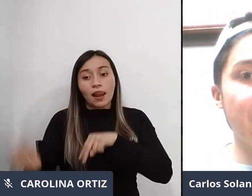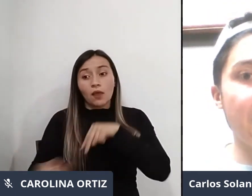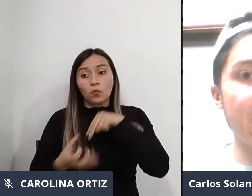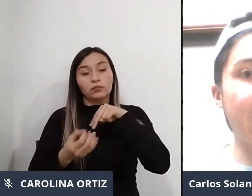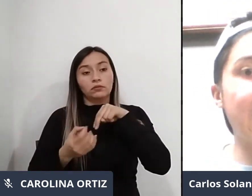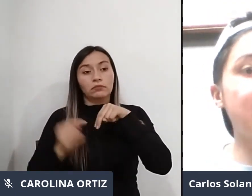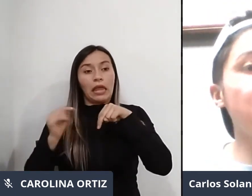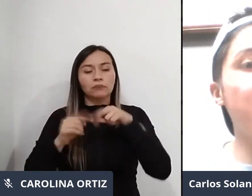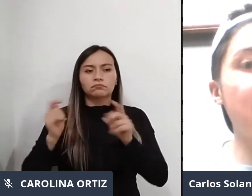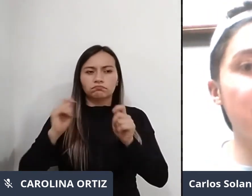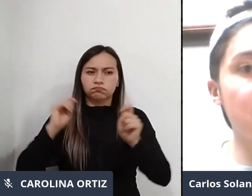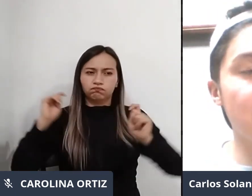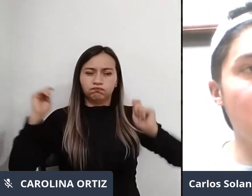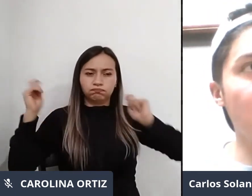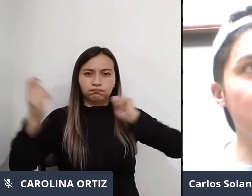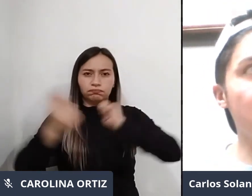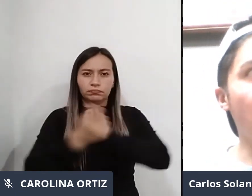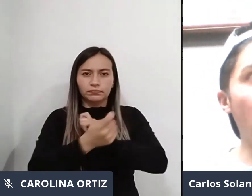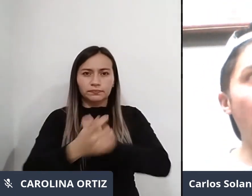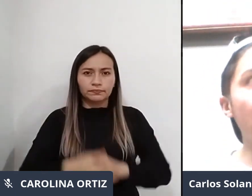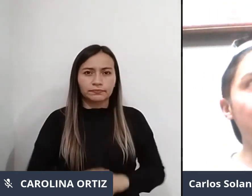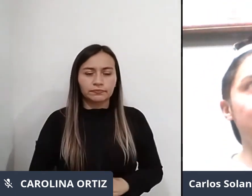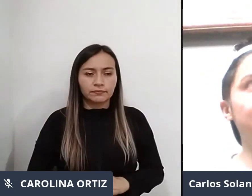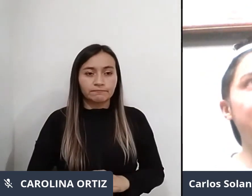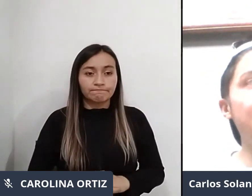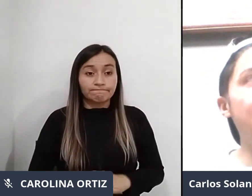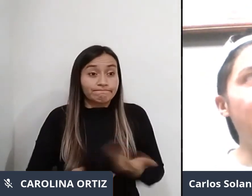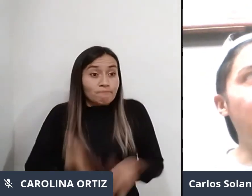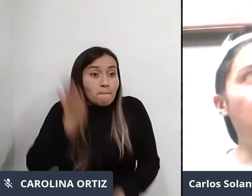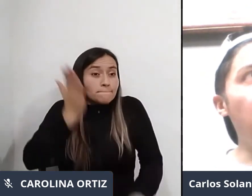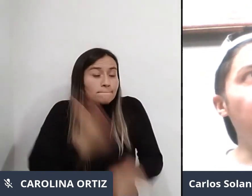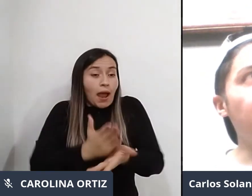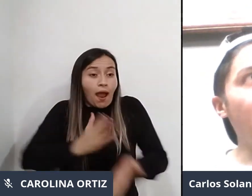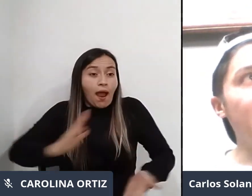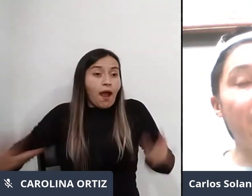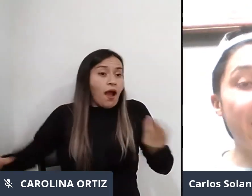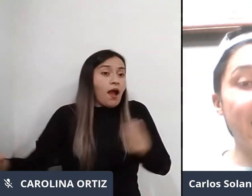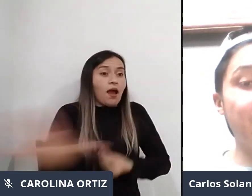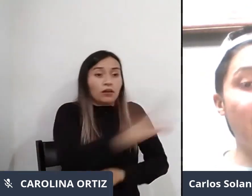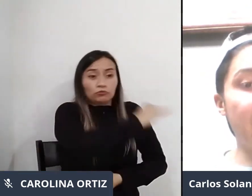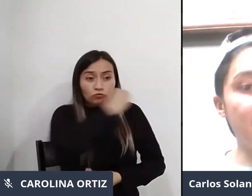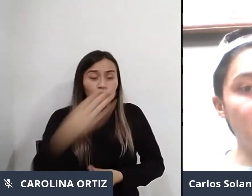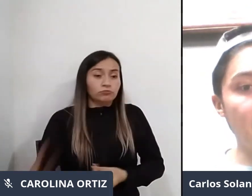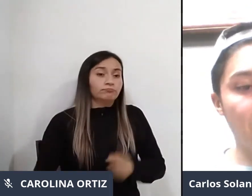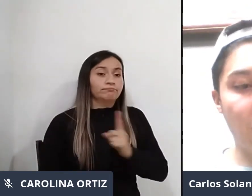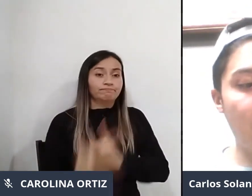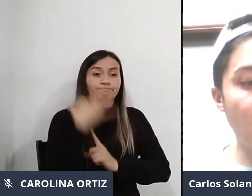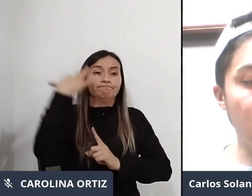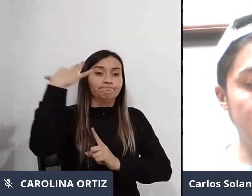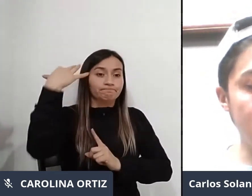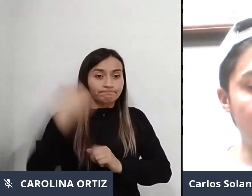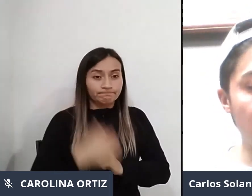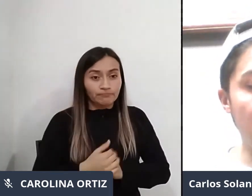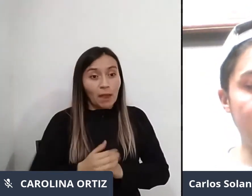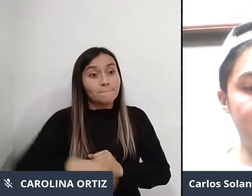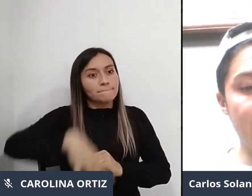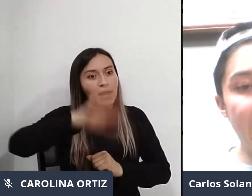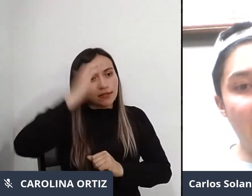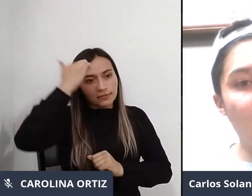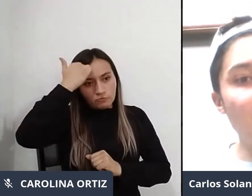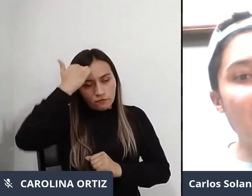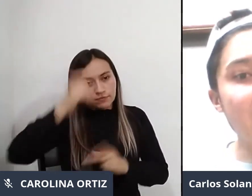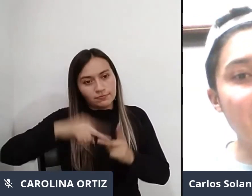transformándose y que en estos momentos nos cogió a todos de una manera desprevenida, sobre todo a profes, a